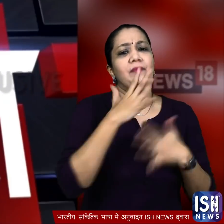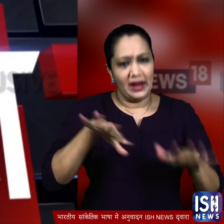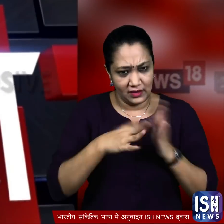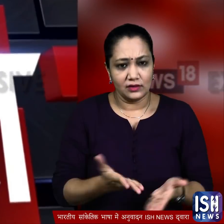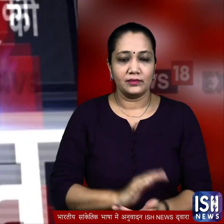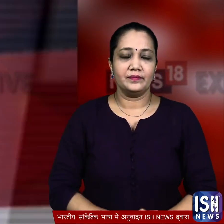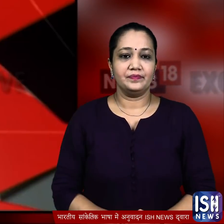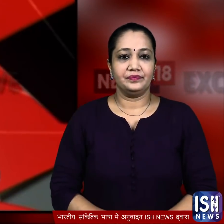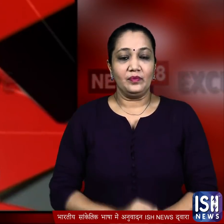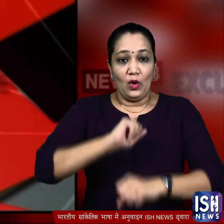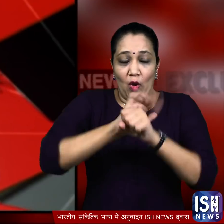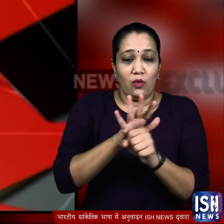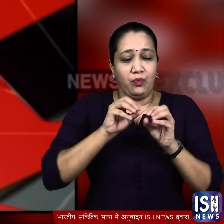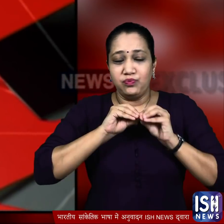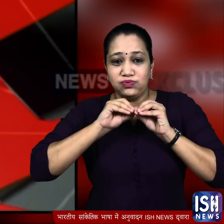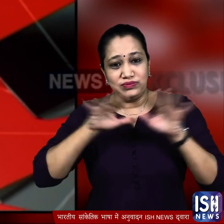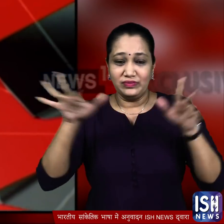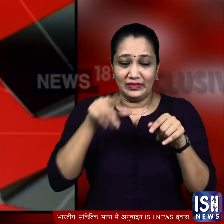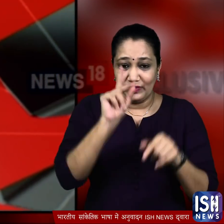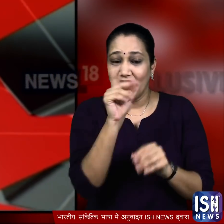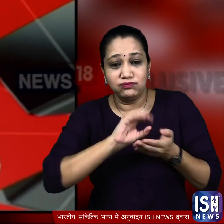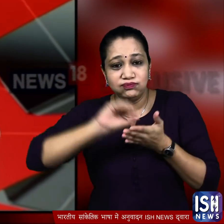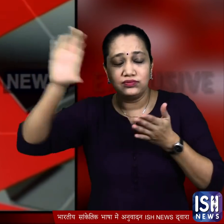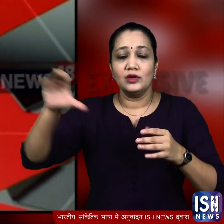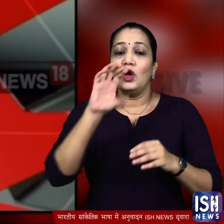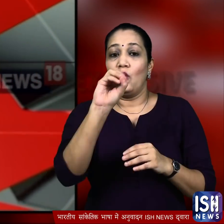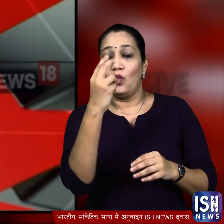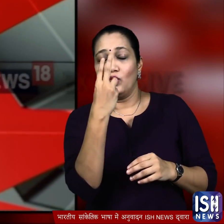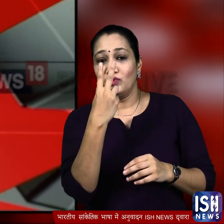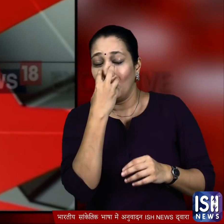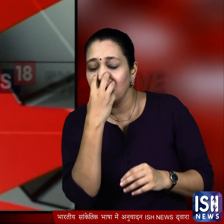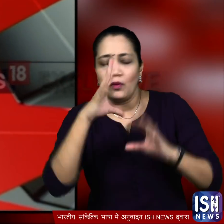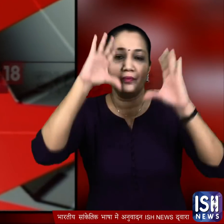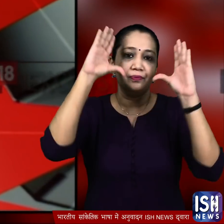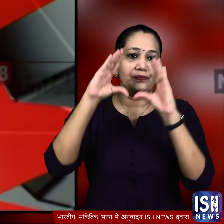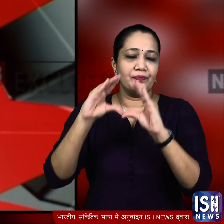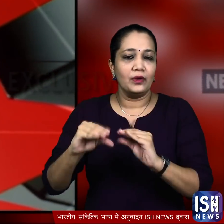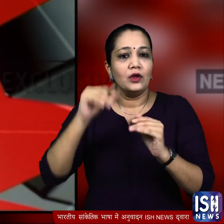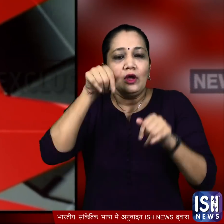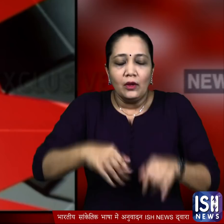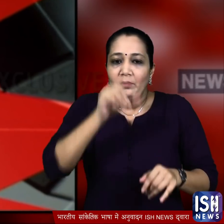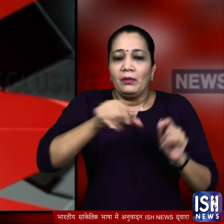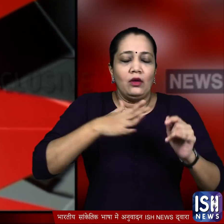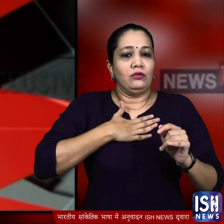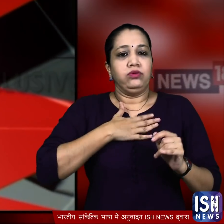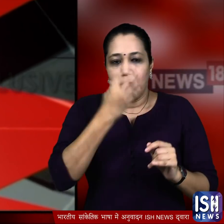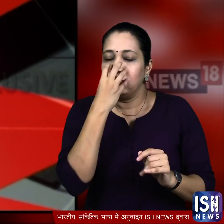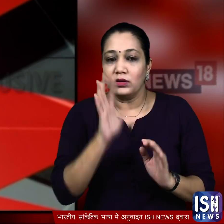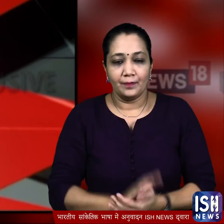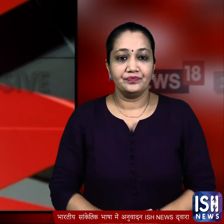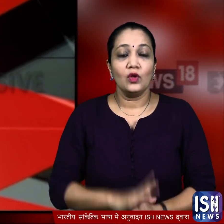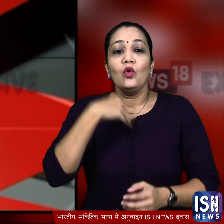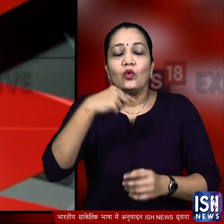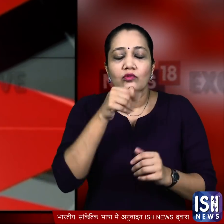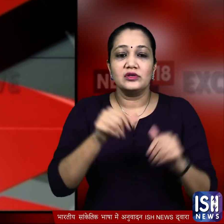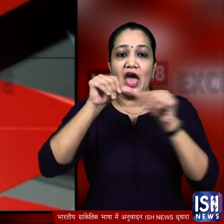थी। कोरोना की दूसरी लहर से बेहाल दिल्ली में अब ऑक्सीजन की कमी से लोगों का दम घुटने की नौबत आ सकती है। ये